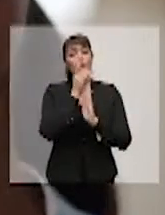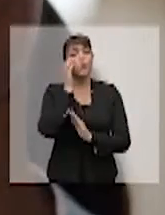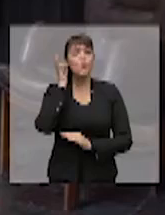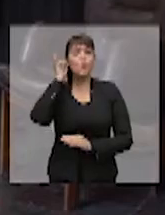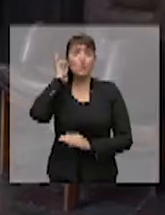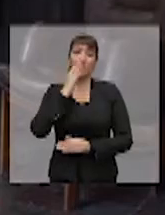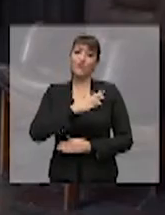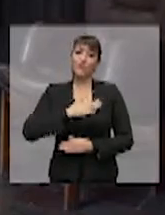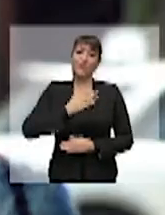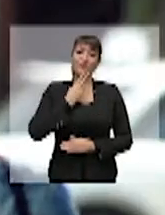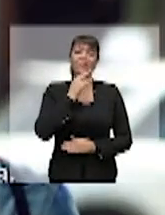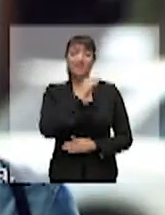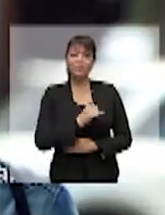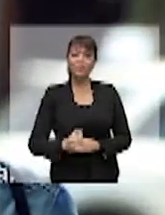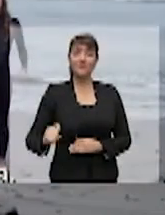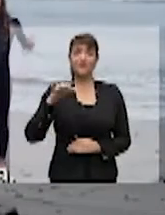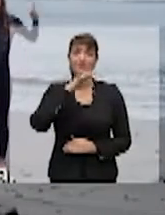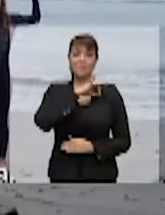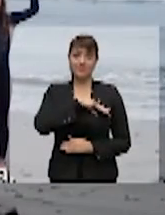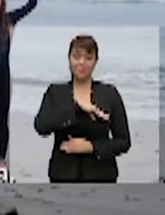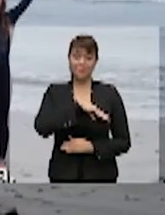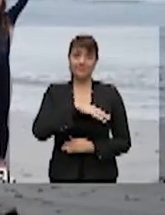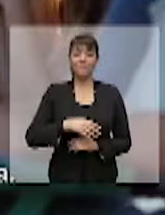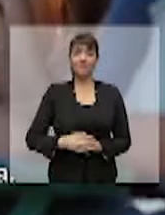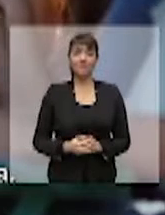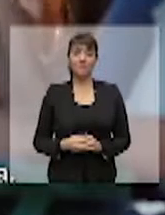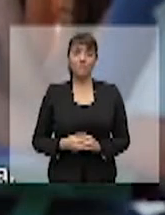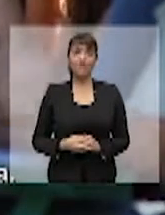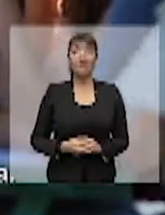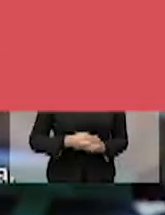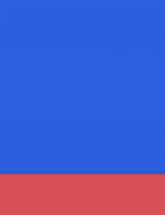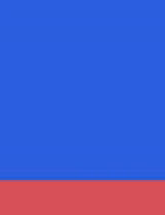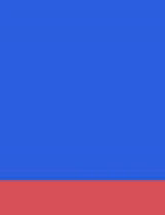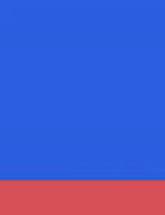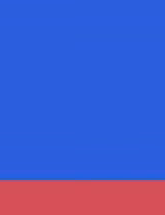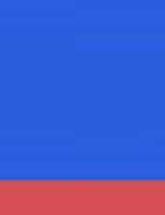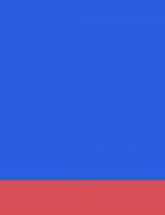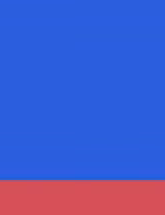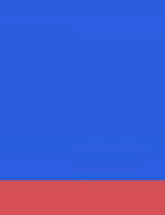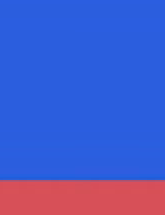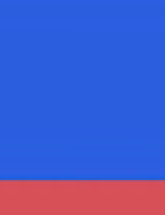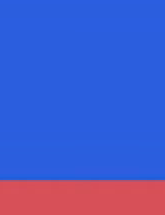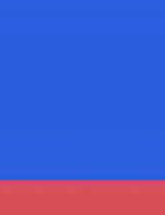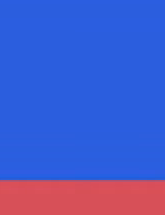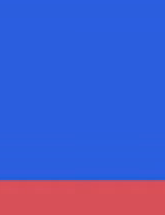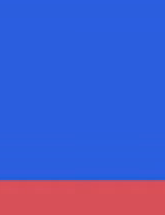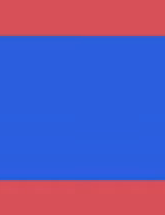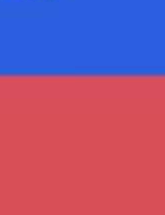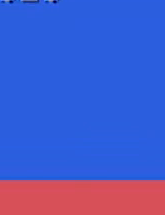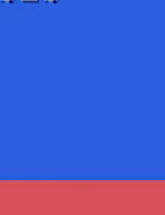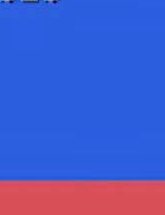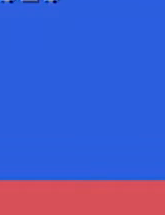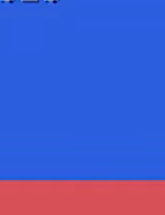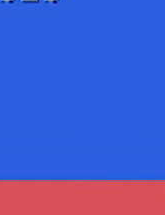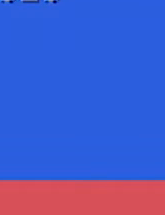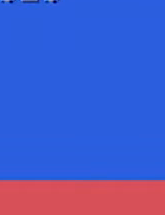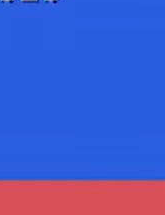los hombres y mujeres que quieran vivir en esta larga y amada tierra. Súmate a la conversación. Participa de los cabildos provinciales